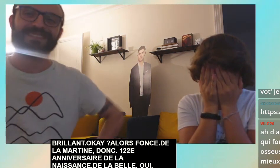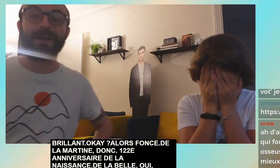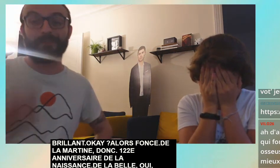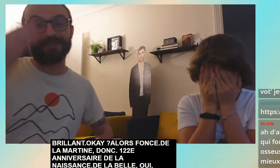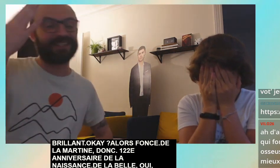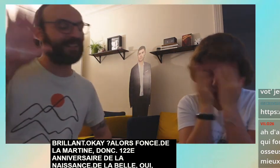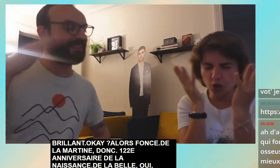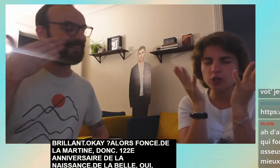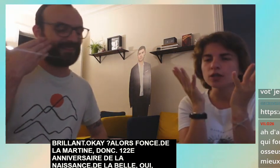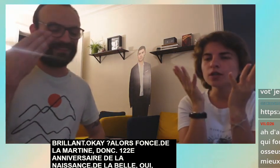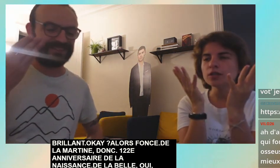En fait, c'est ça. 132.